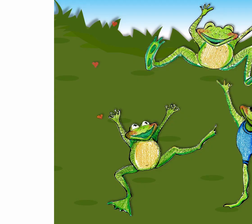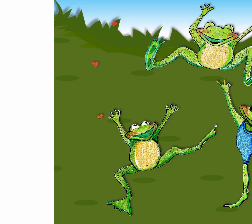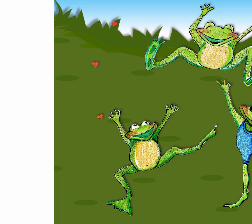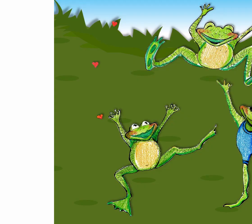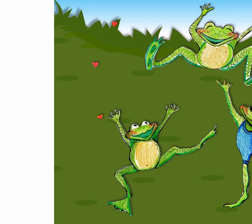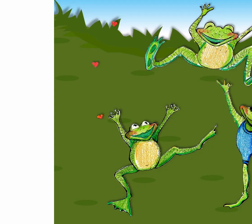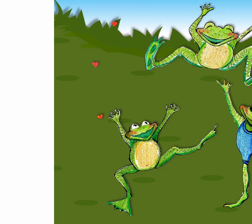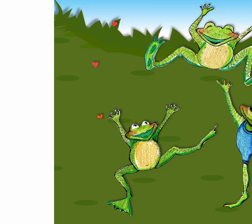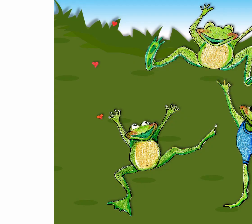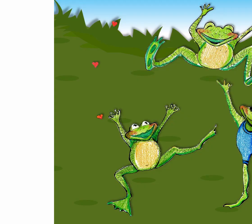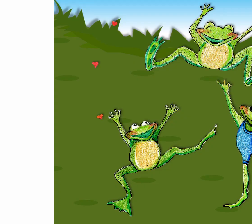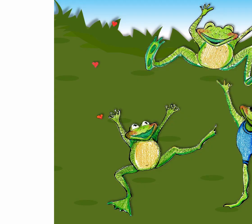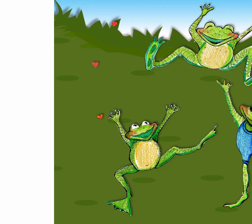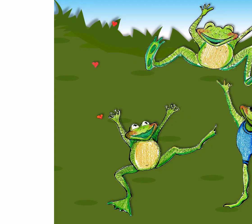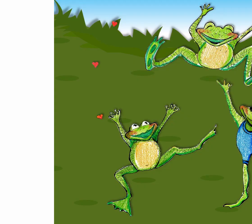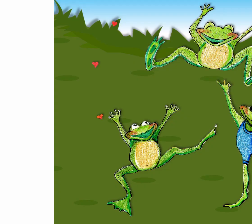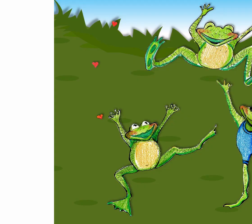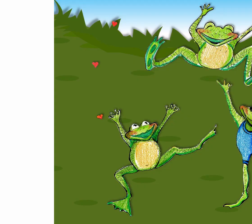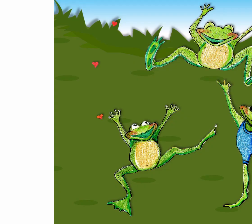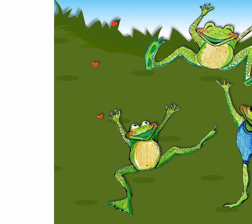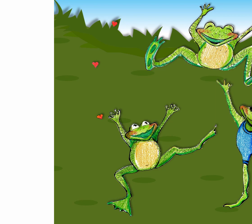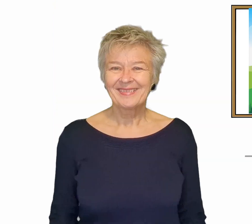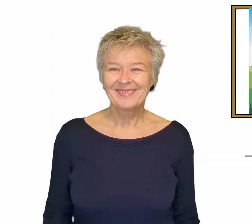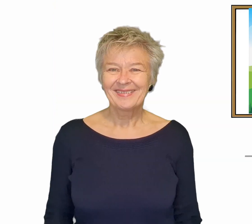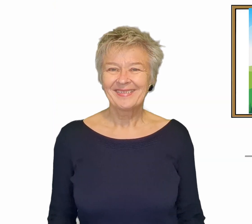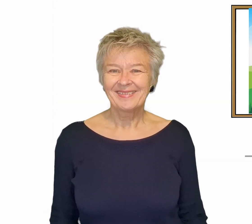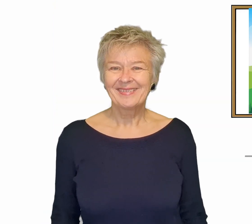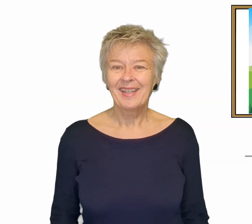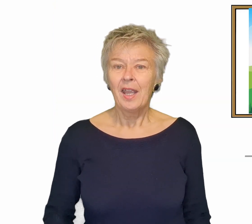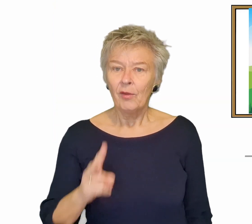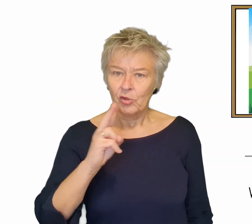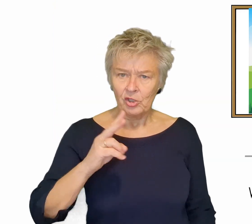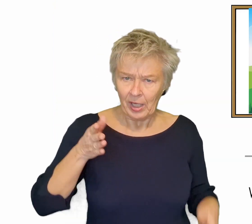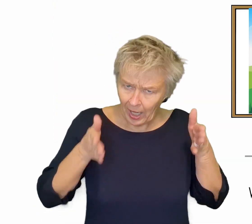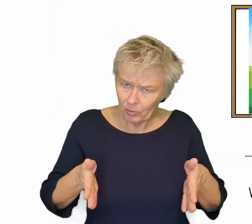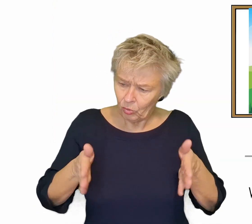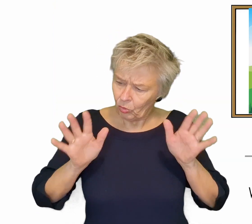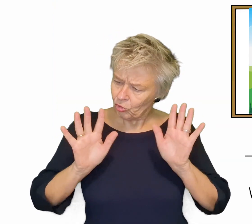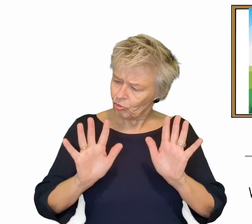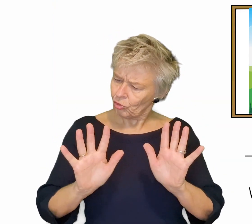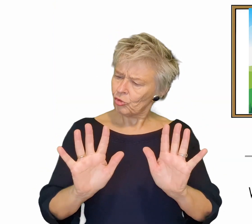We staan nu rustig.